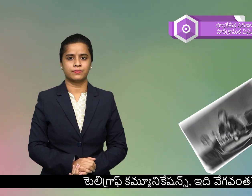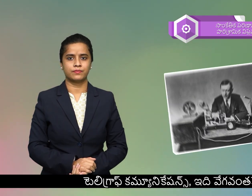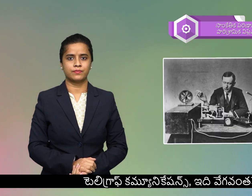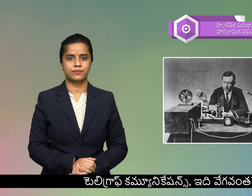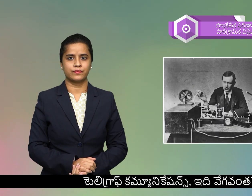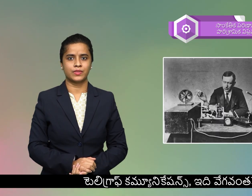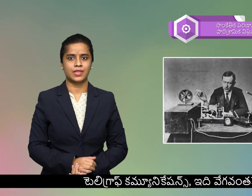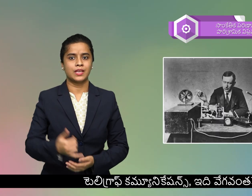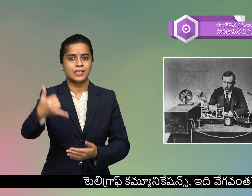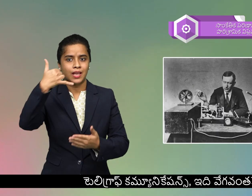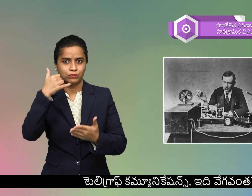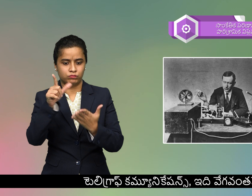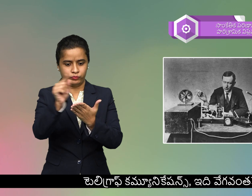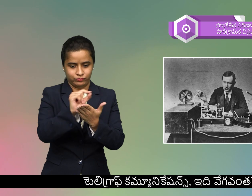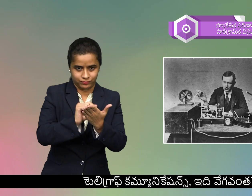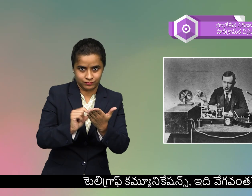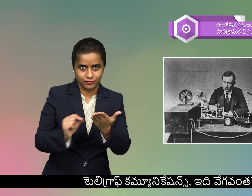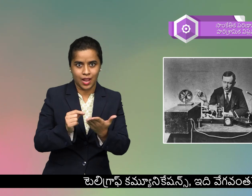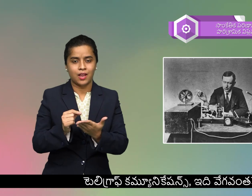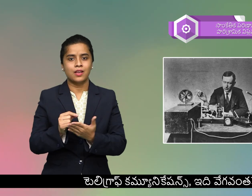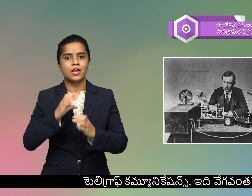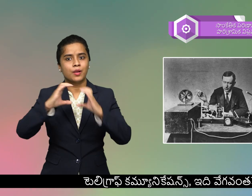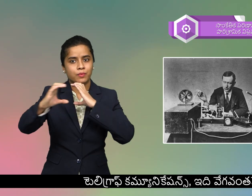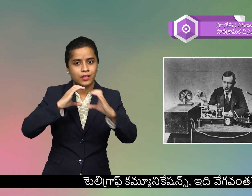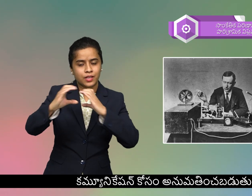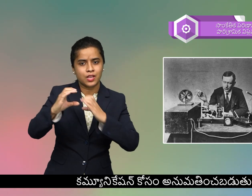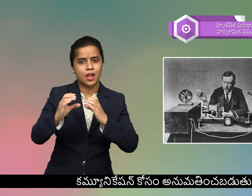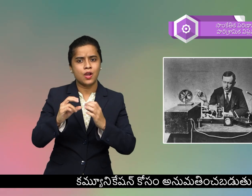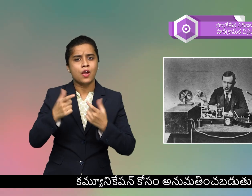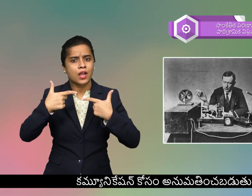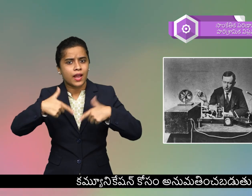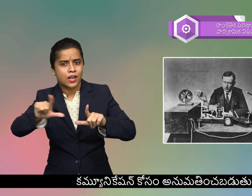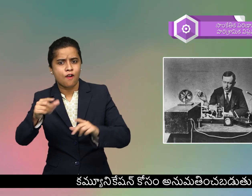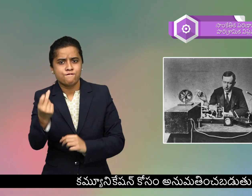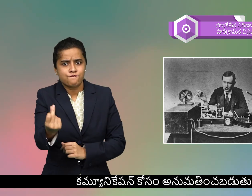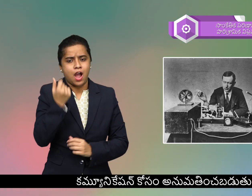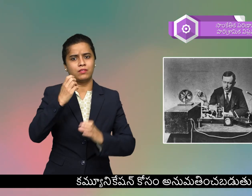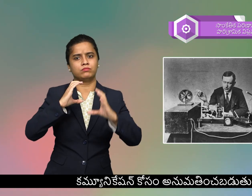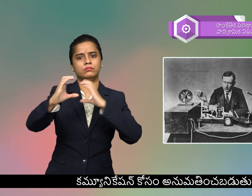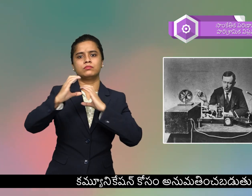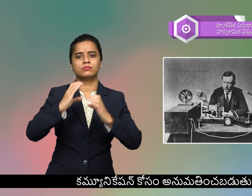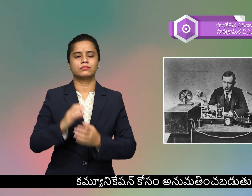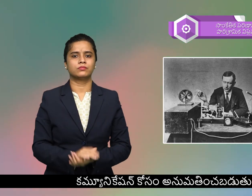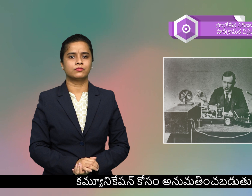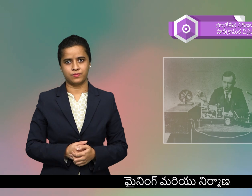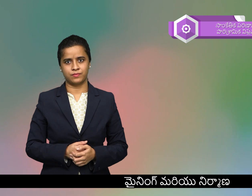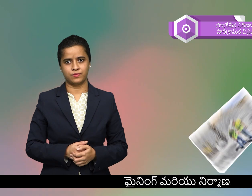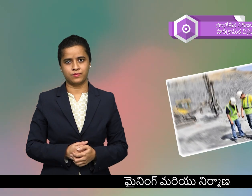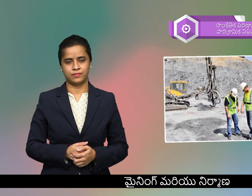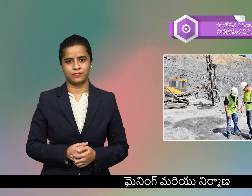టెలిగ్రాఫ్ కమ్యూనికేషన్స్. ఇది వేగవంతమైన కమ్యూనికేషన్ కోసం అనుమతించబడుతుంది. మైనింగ్